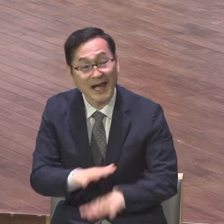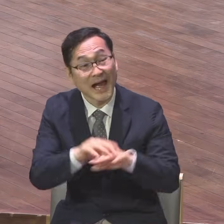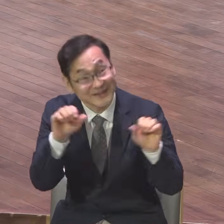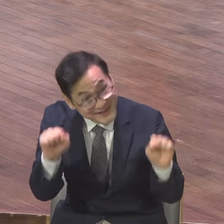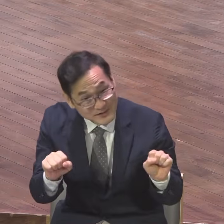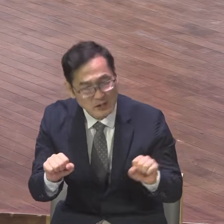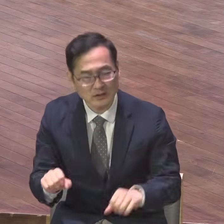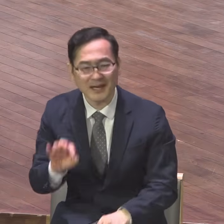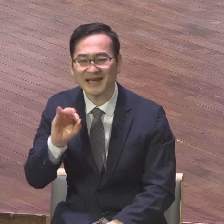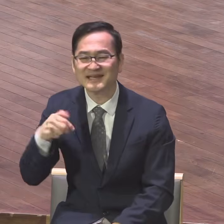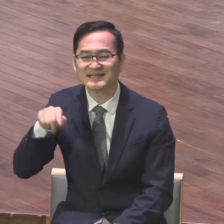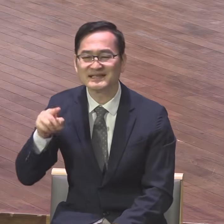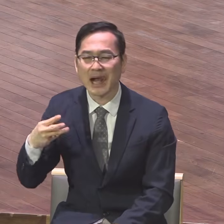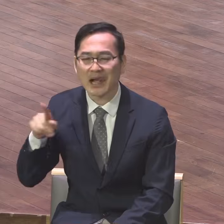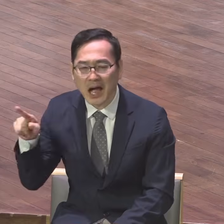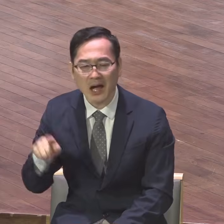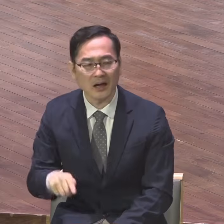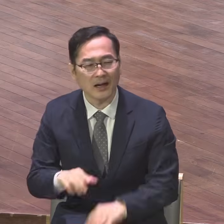신의 뜻대로